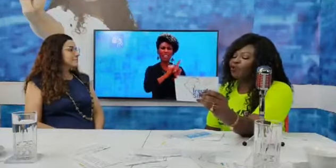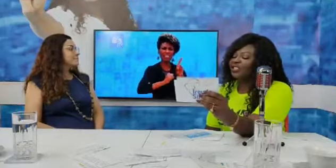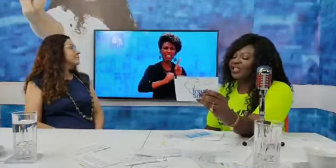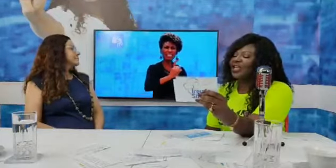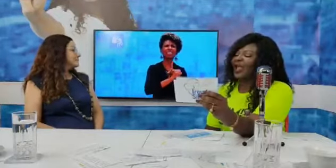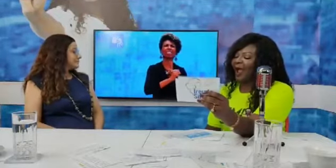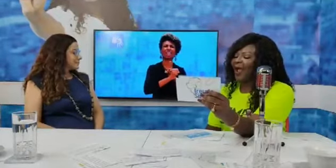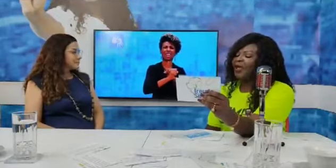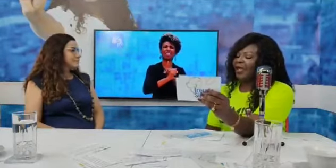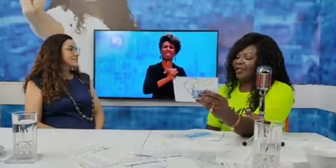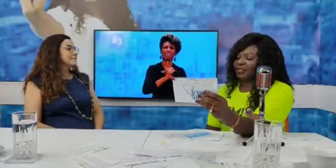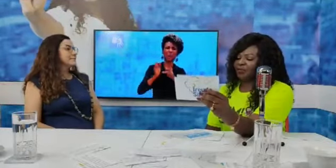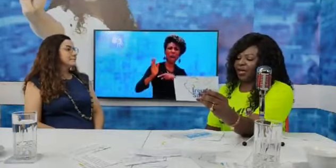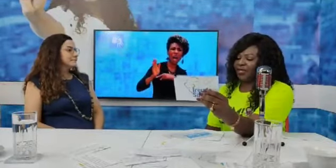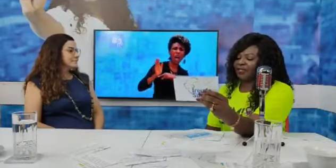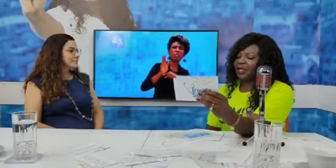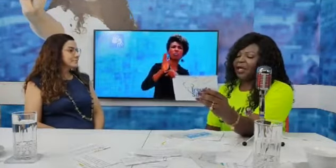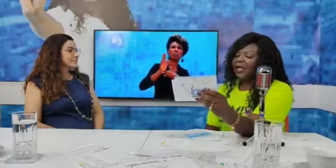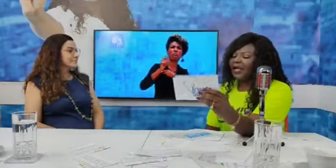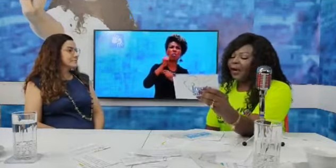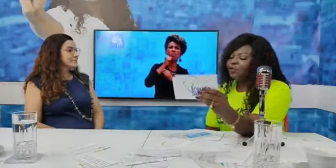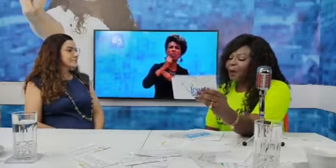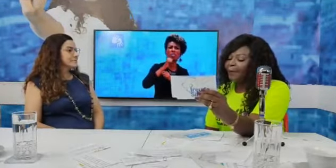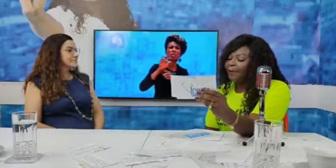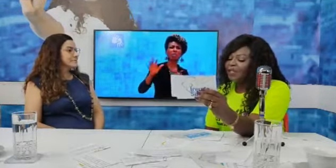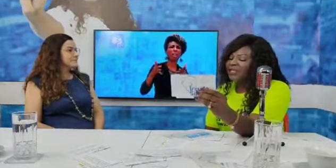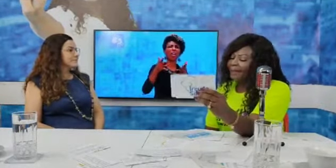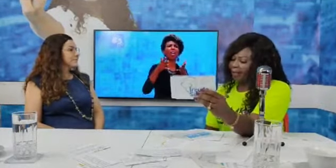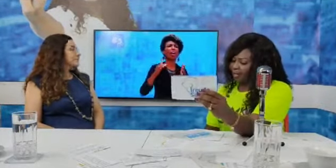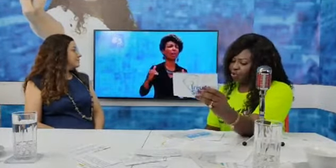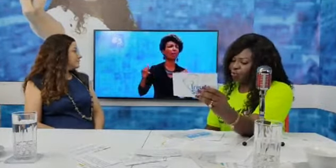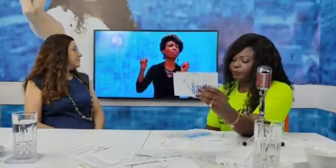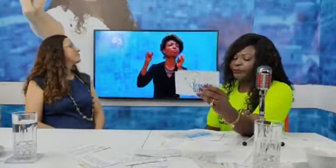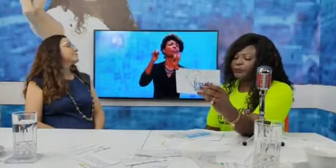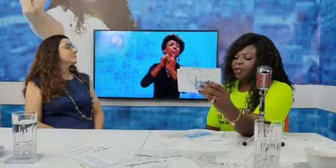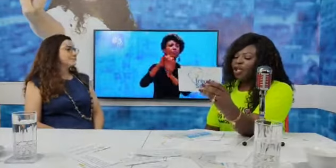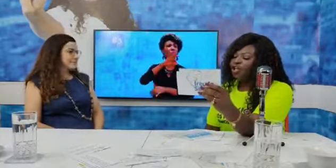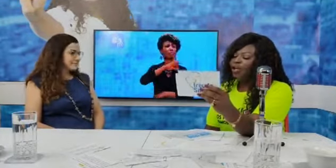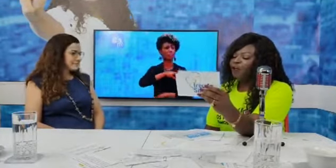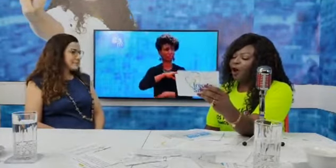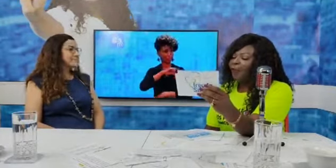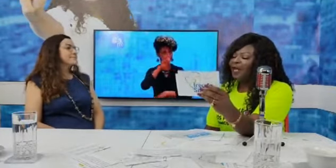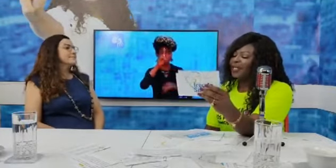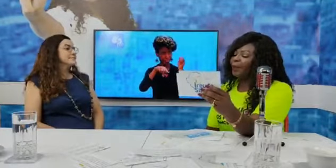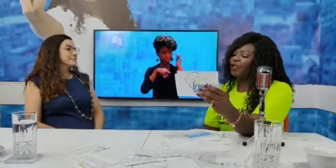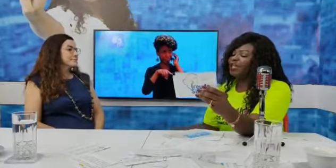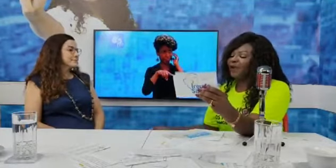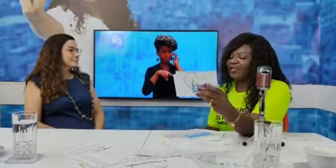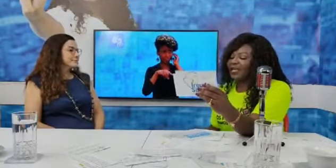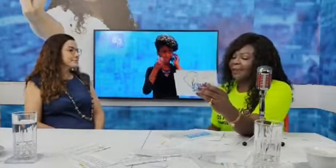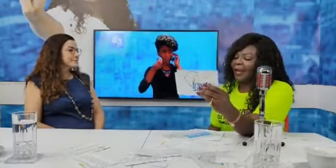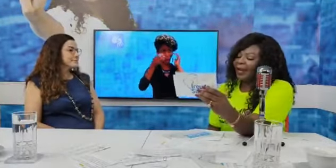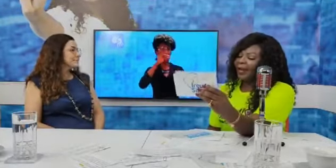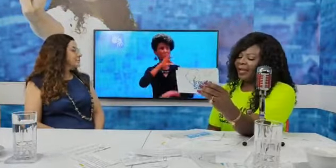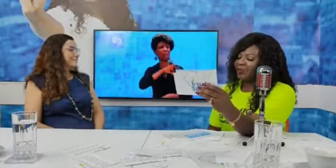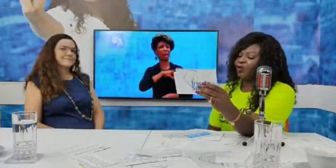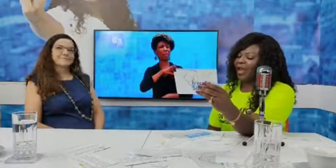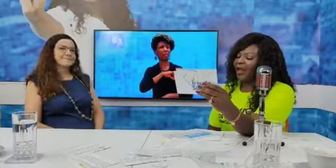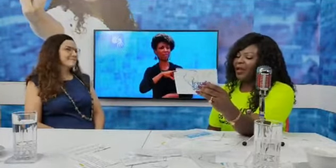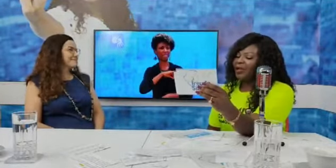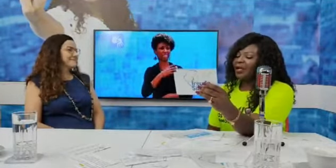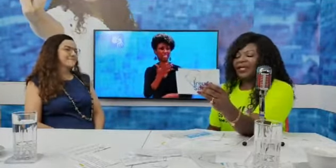pode auxiliar essas mulheres? Ligamos para a polícia mesmo? De que forma essa polícia vai receber